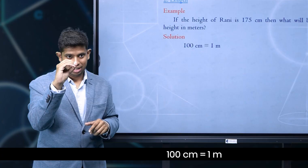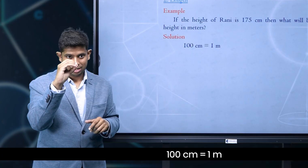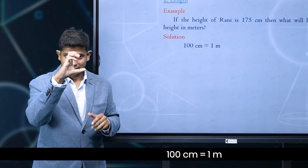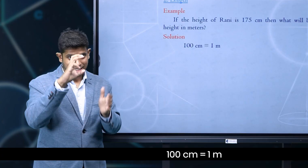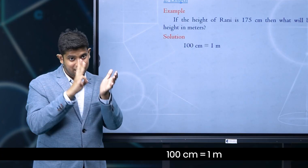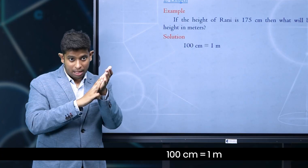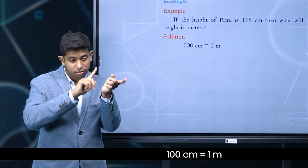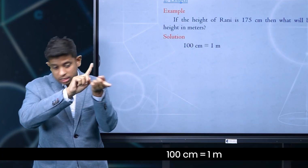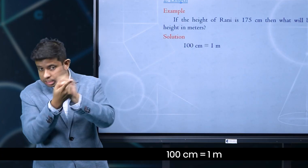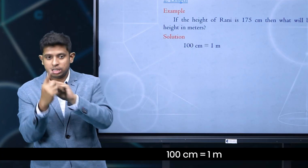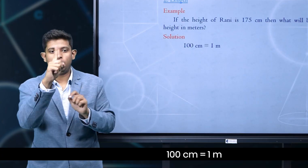100 सेंटीमीटर बरोबर 1 मीटर.